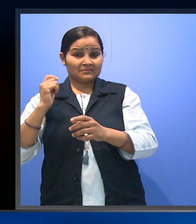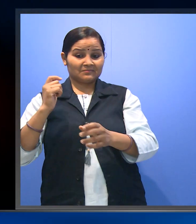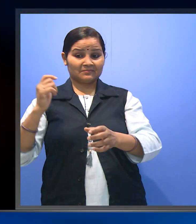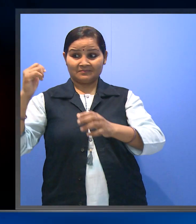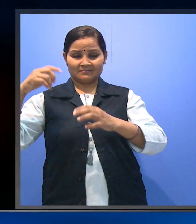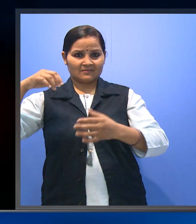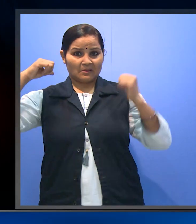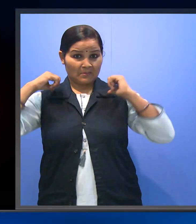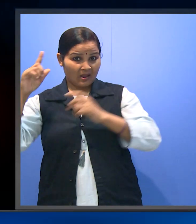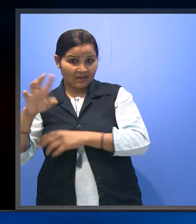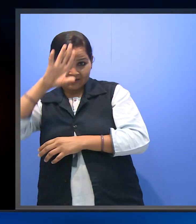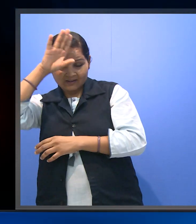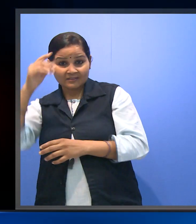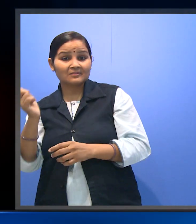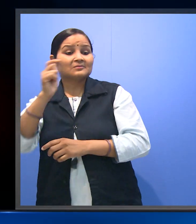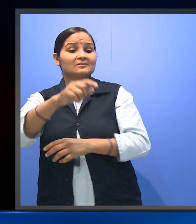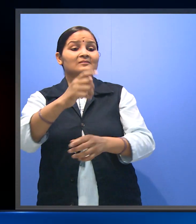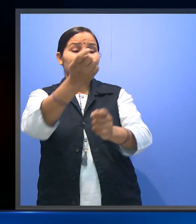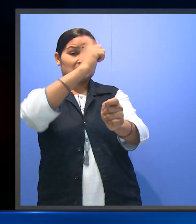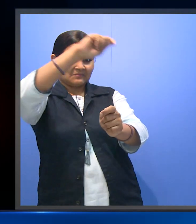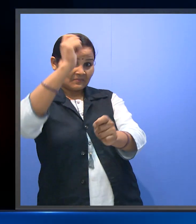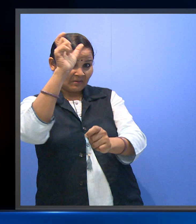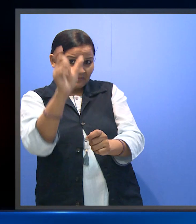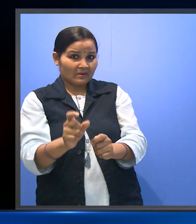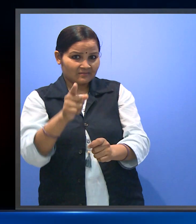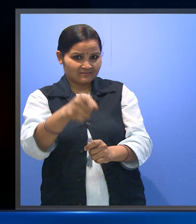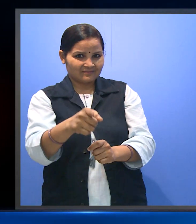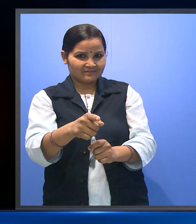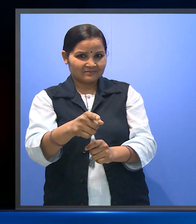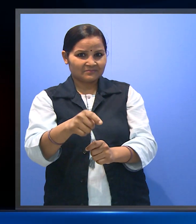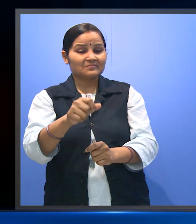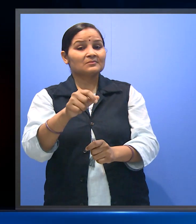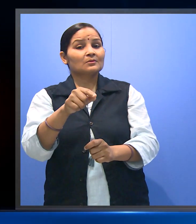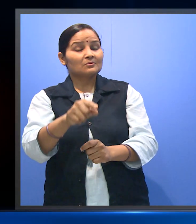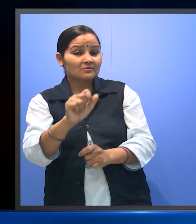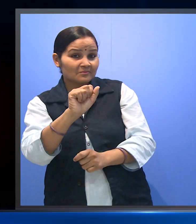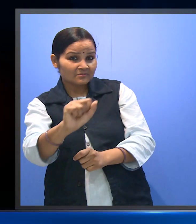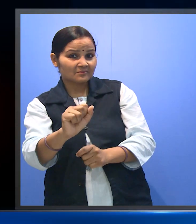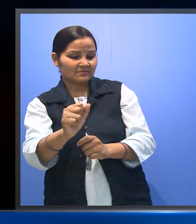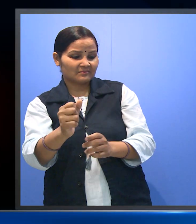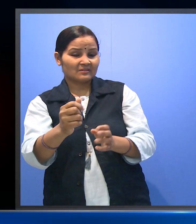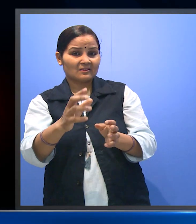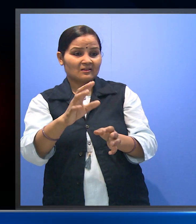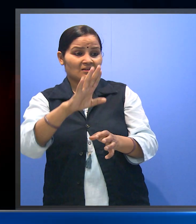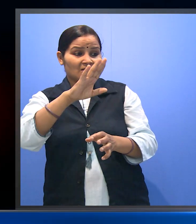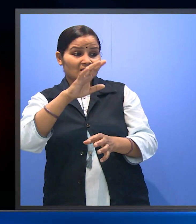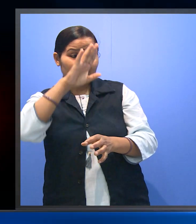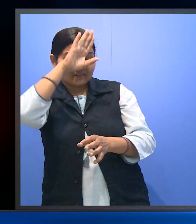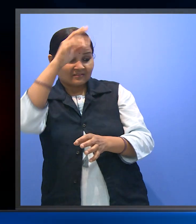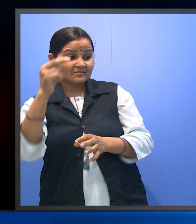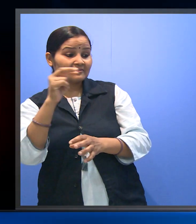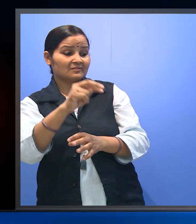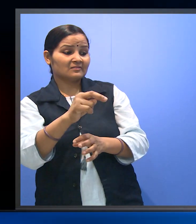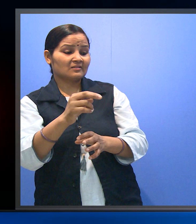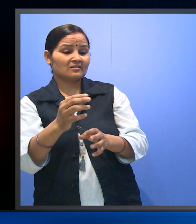आमने सामने आ गए। राजा ब्रह्मदत्त के रथ के जो सारथी थे उन्होंने राजा मलिक के सारथी